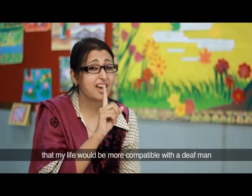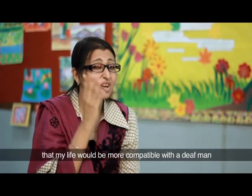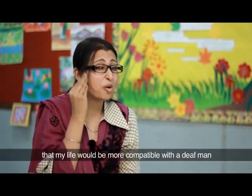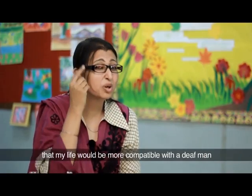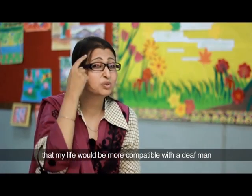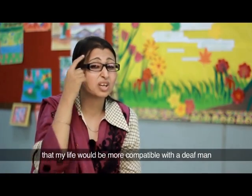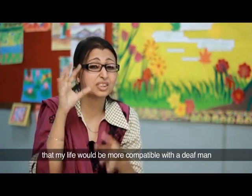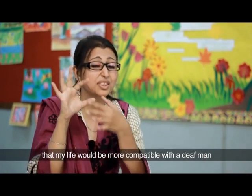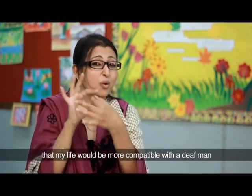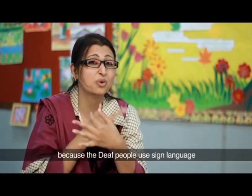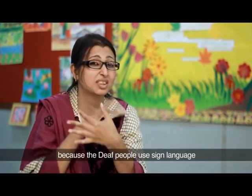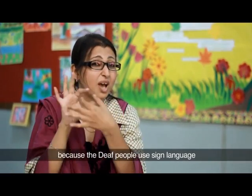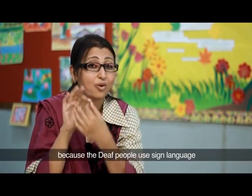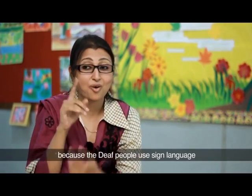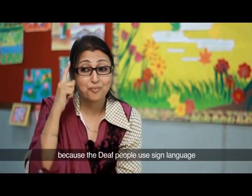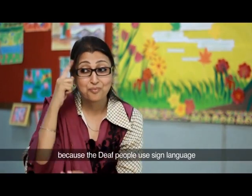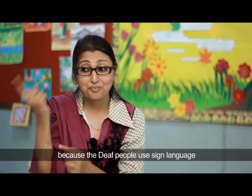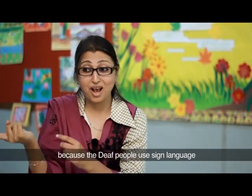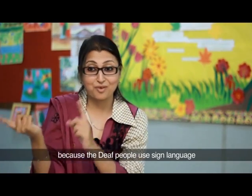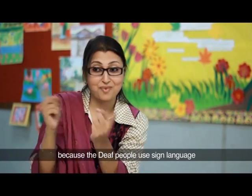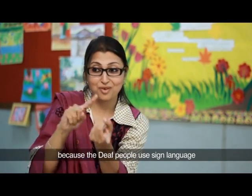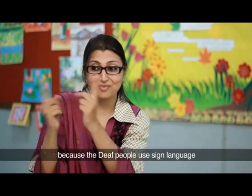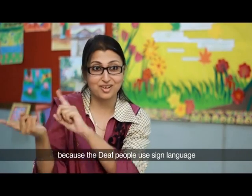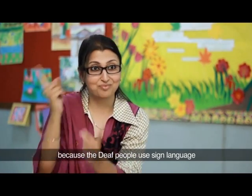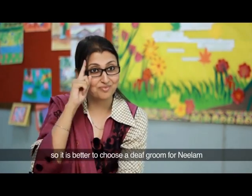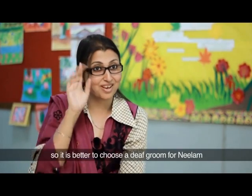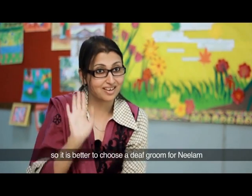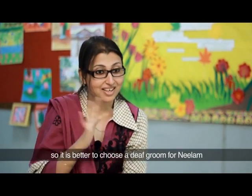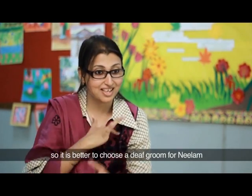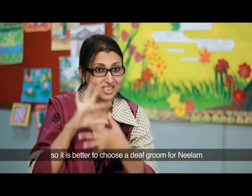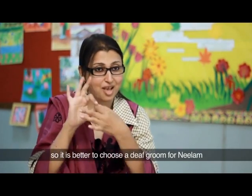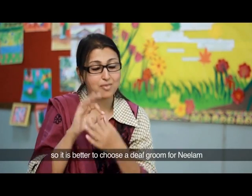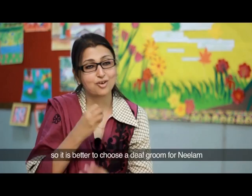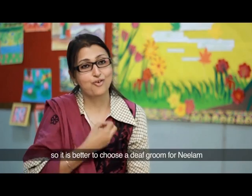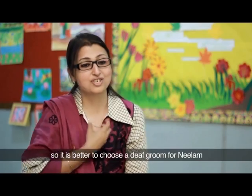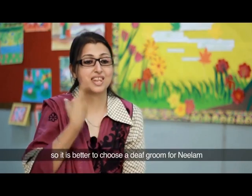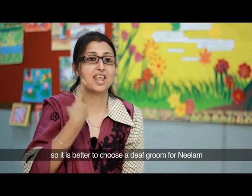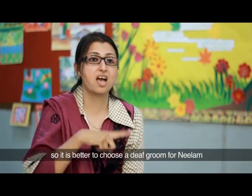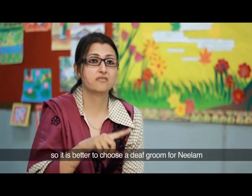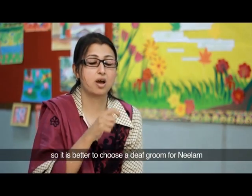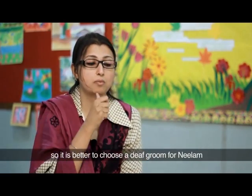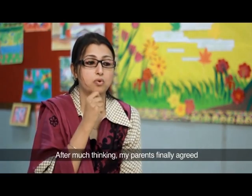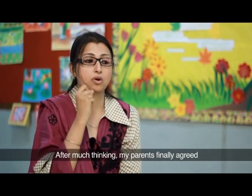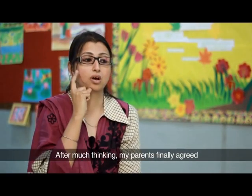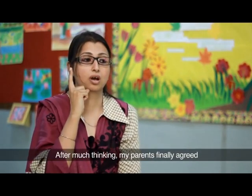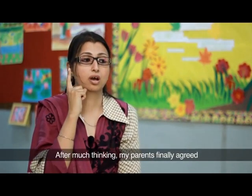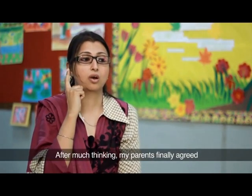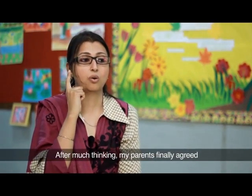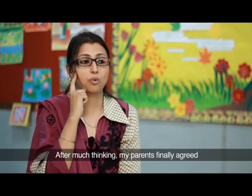मिल नहीं सकता। ये लोग आपस में इशारों में बातें करते हैं, नीलम के लिए डेफ ही ठीक रहेगा। फिर उन्होंने मुझे बहुत सोचने